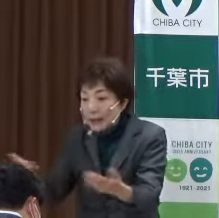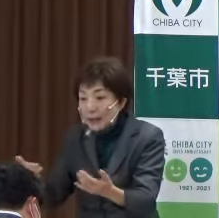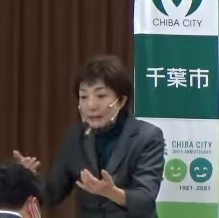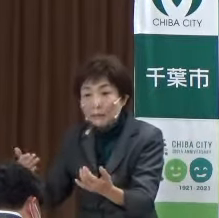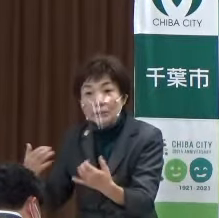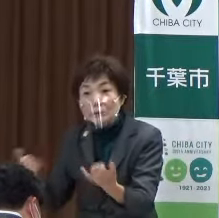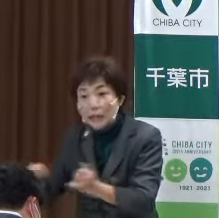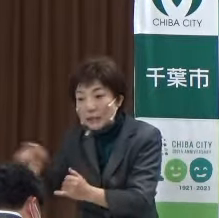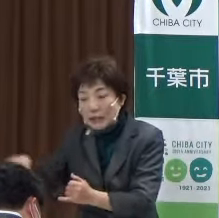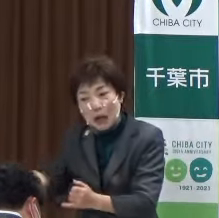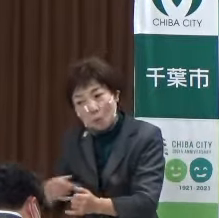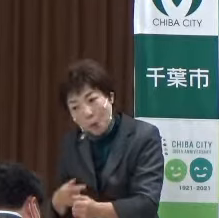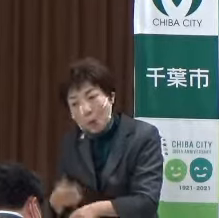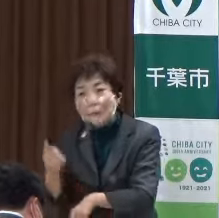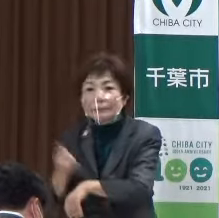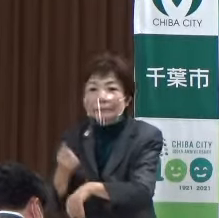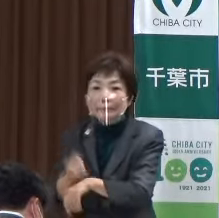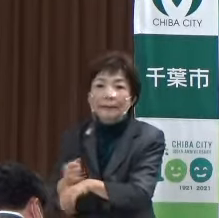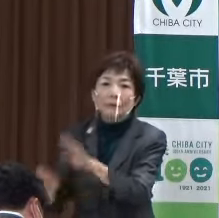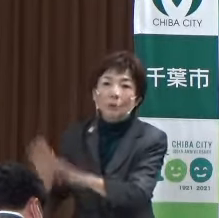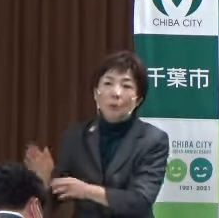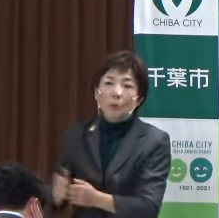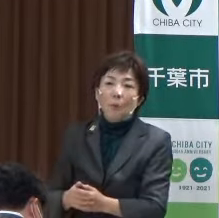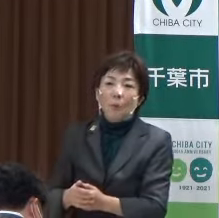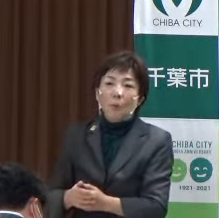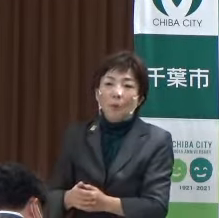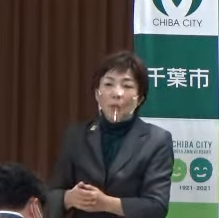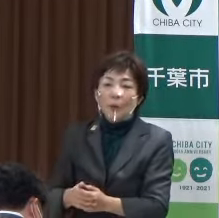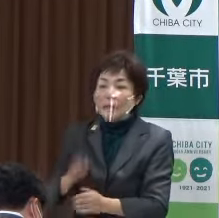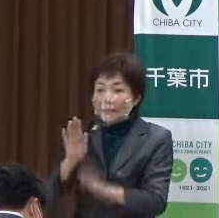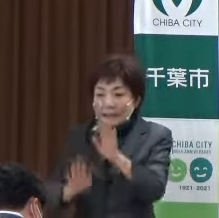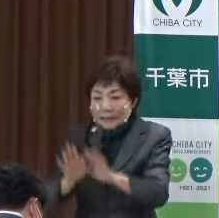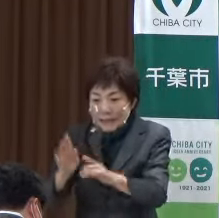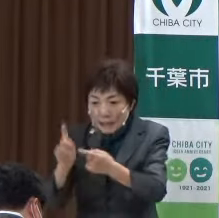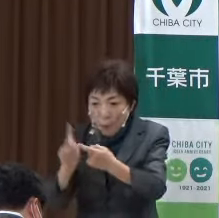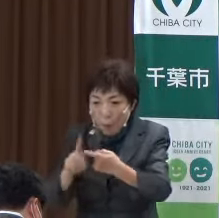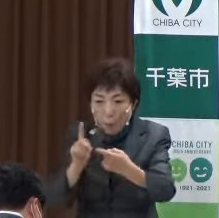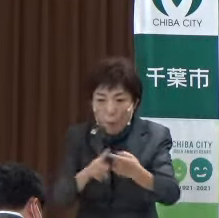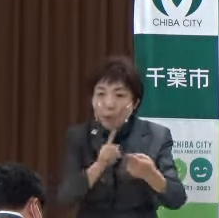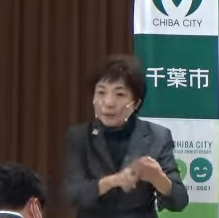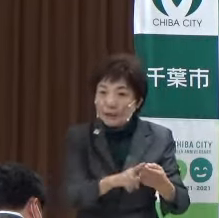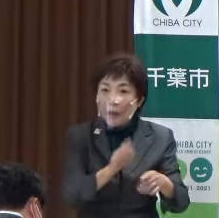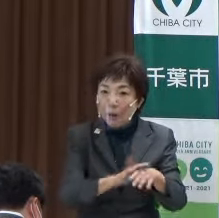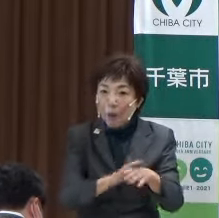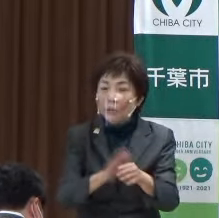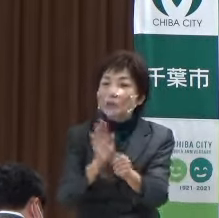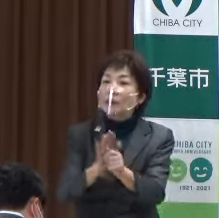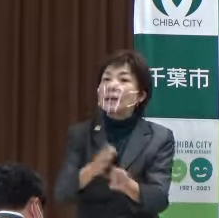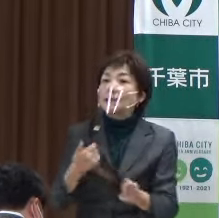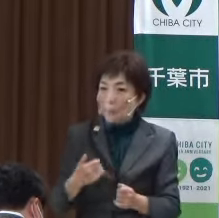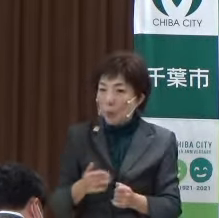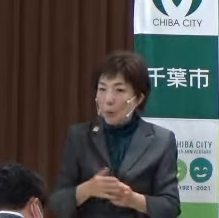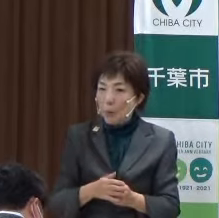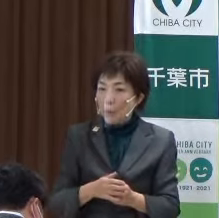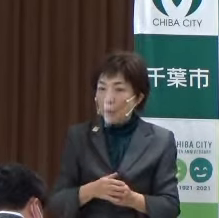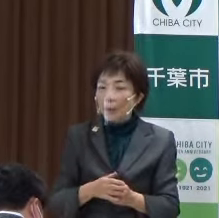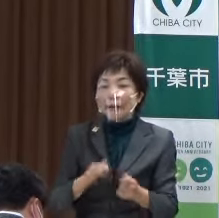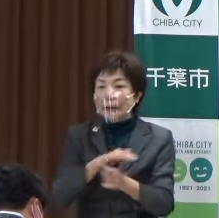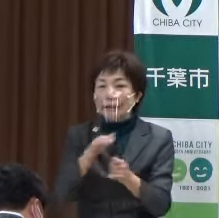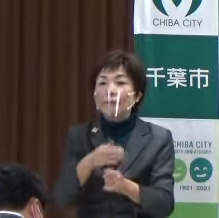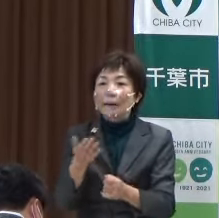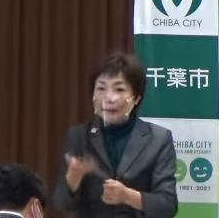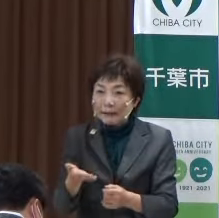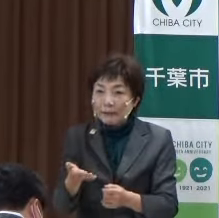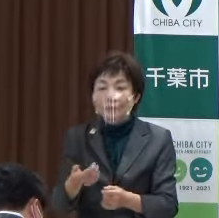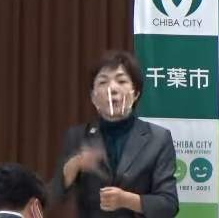々が非常に不安定な状況になりますので、実態に応じたですね、支援を行っていくことが妥当